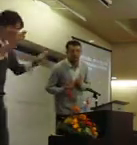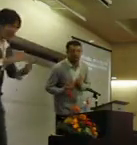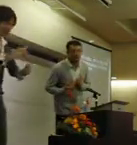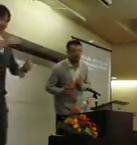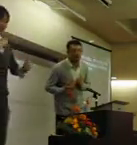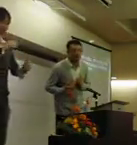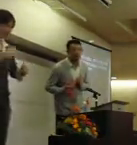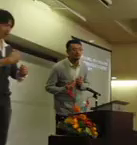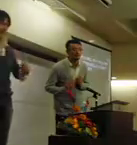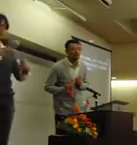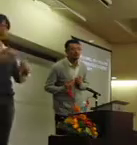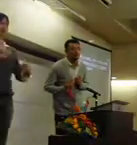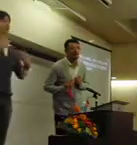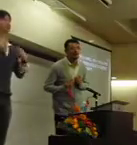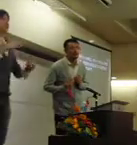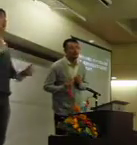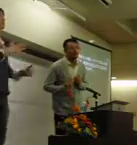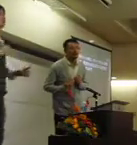なきゃいけないんです。